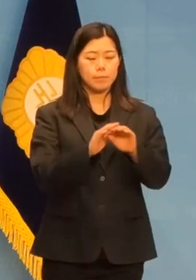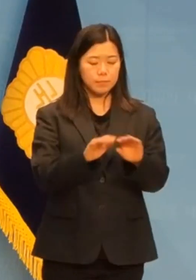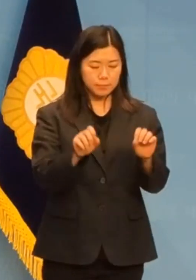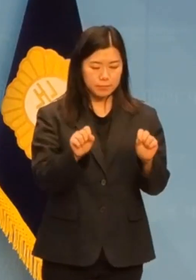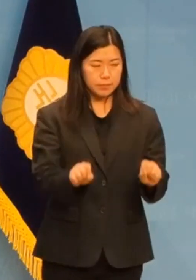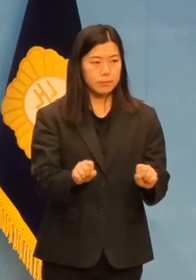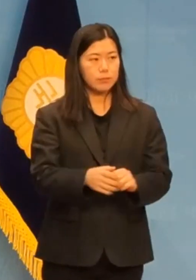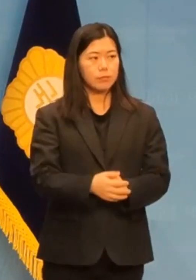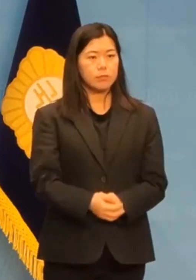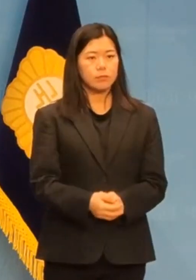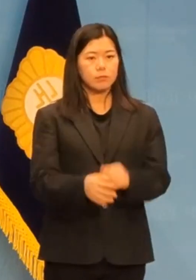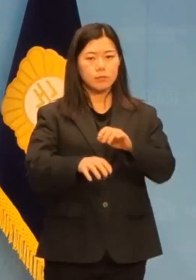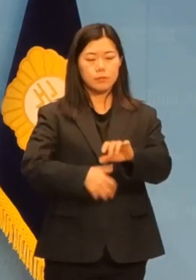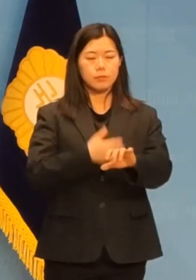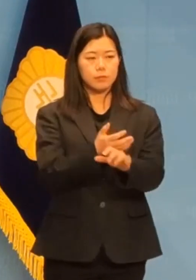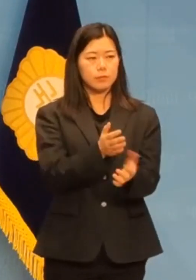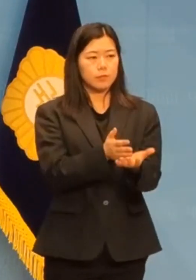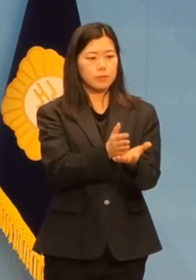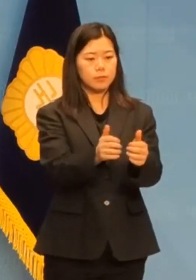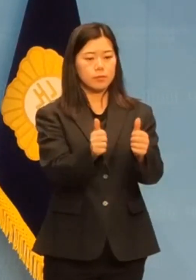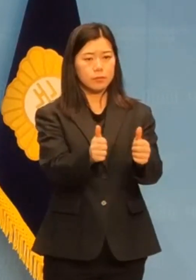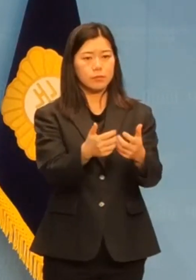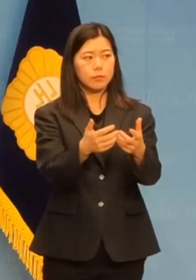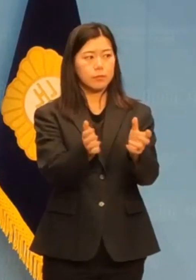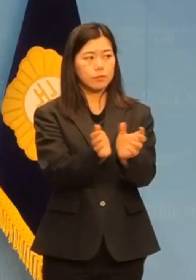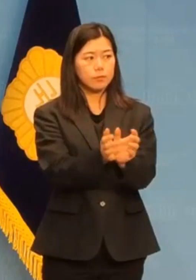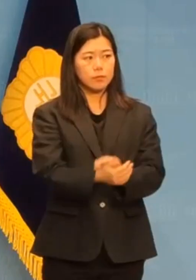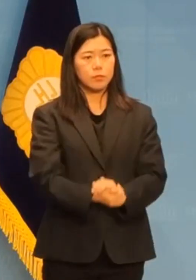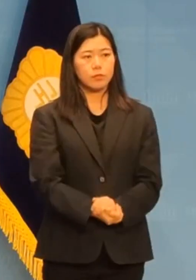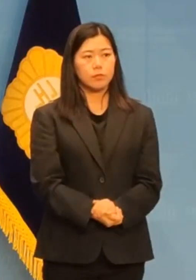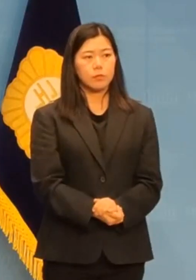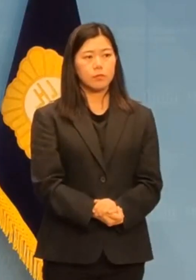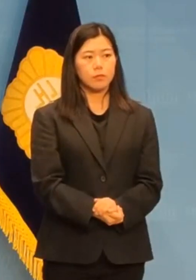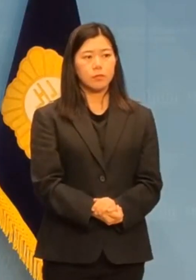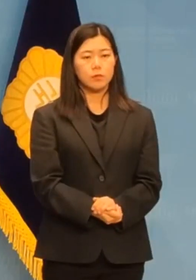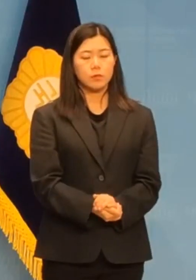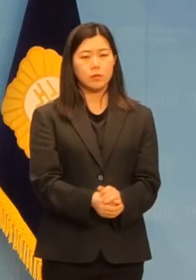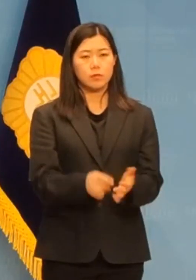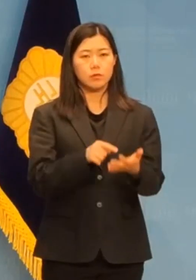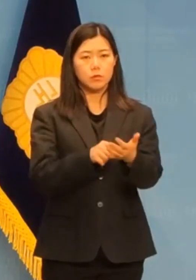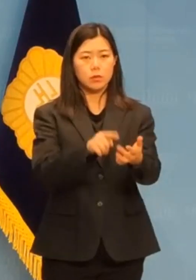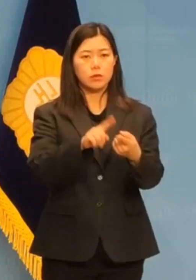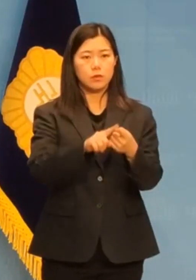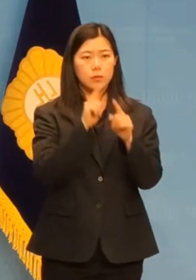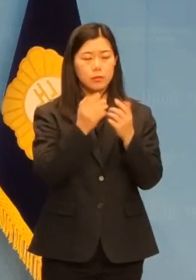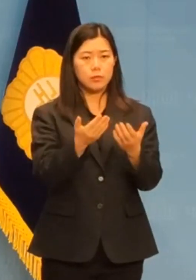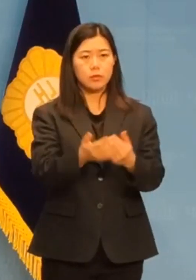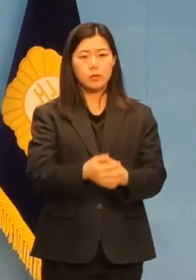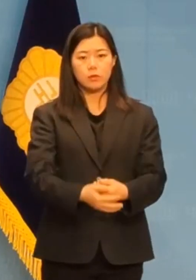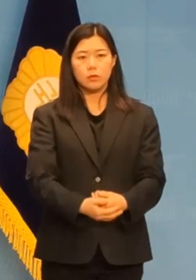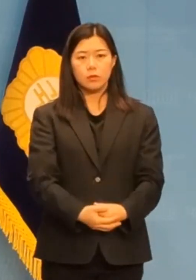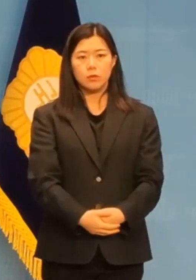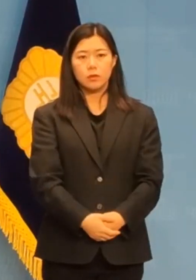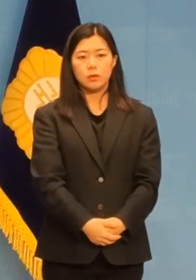안녕하십니까. 내란 전담 재판부 지금 추진에 대해서 말씀드리겠습니다.